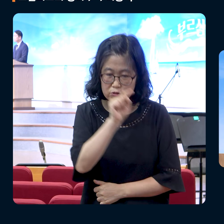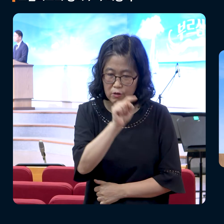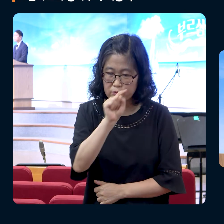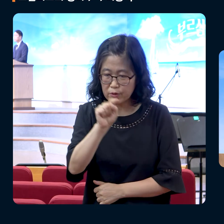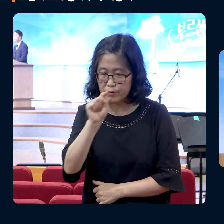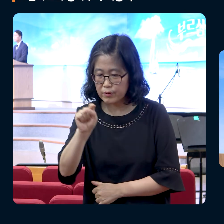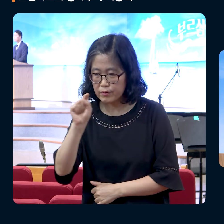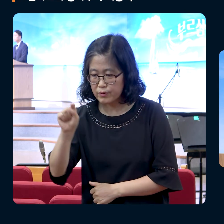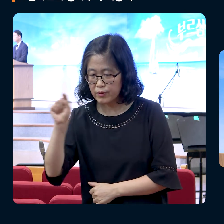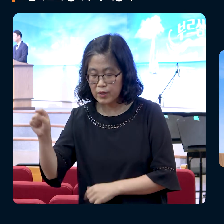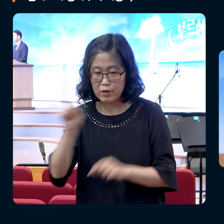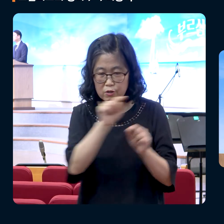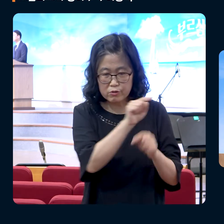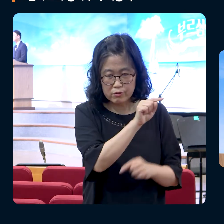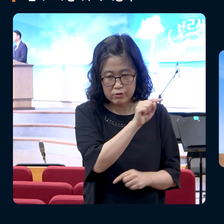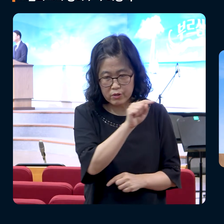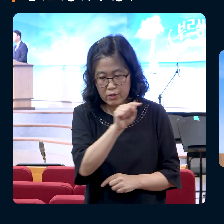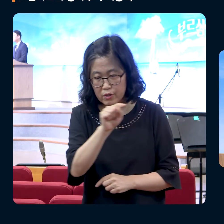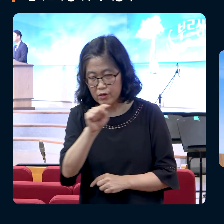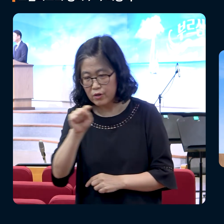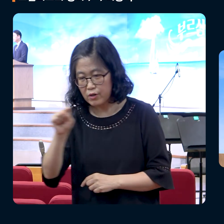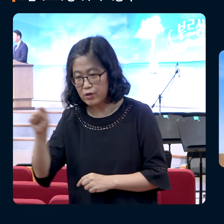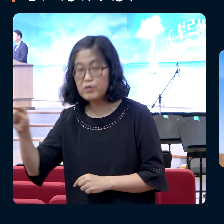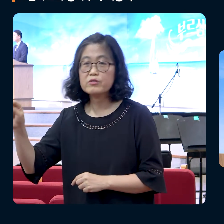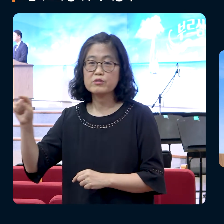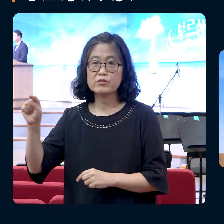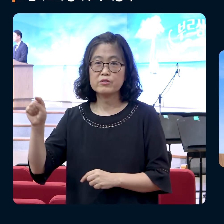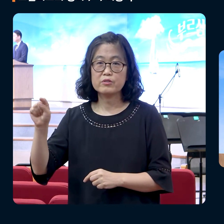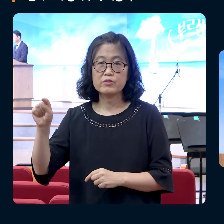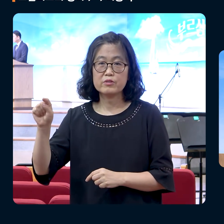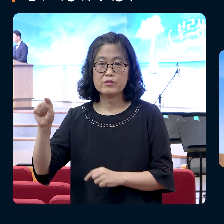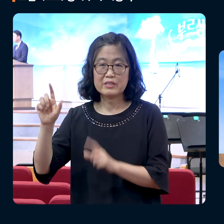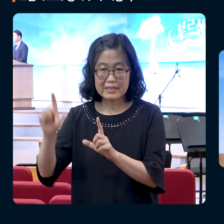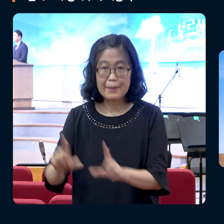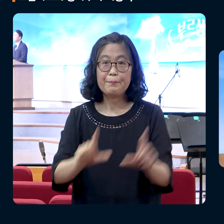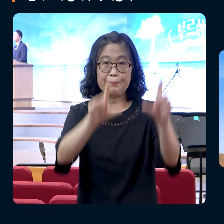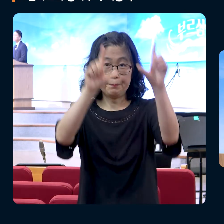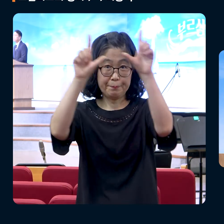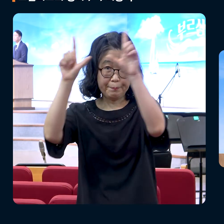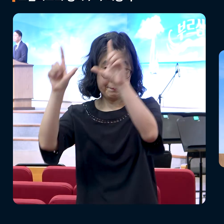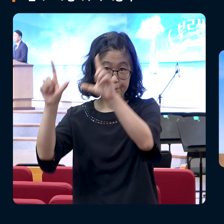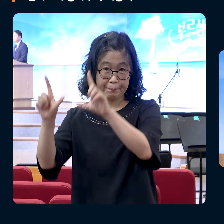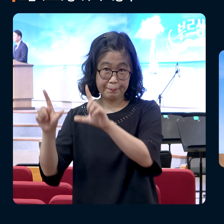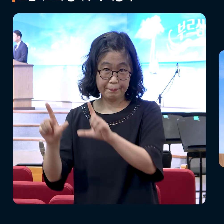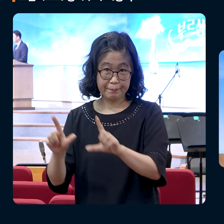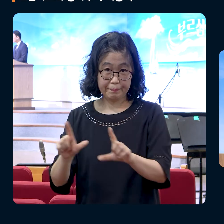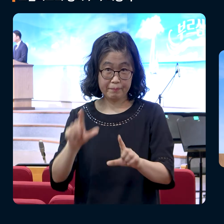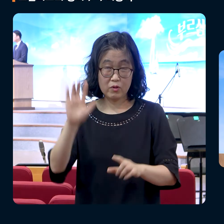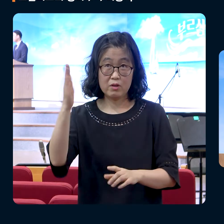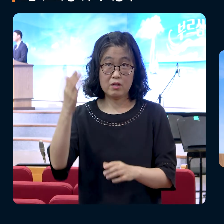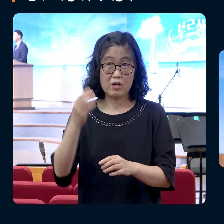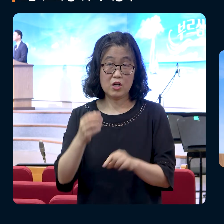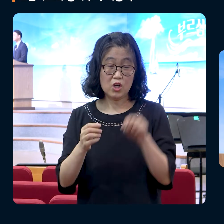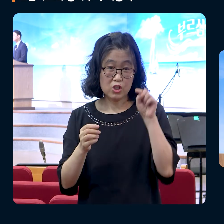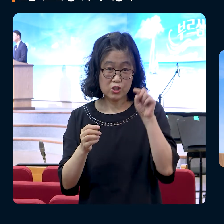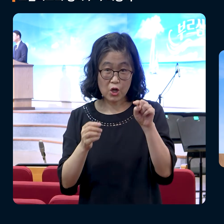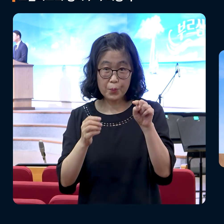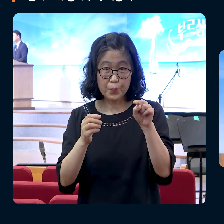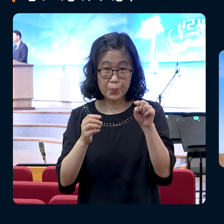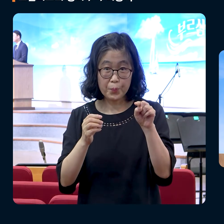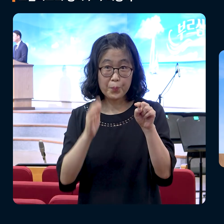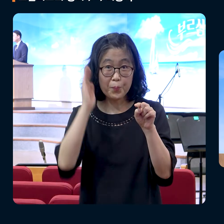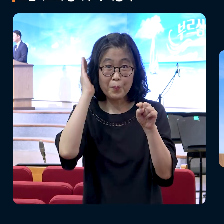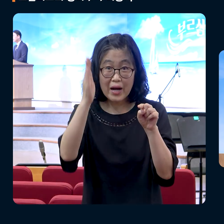찍다 보면 그 점이 연결되면 뭐가 되겠습니까? 삶이라는 선이 되겠지요. 근데 점에는 방향이